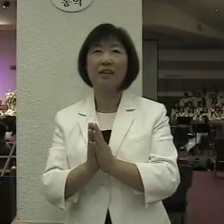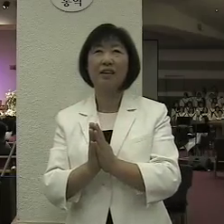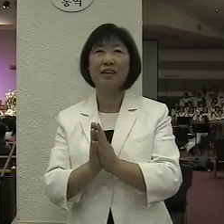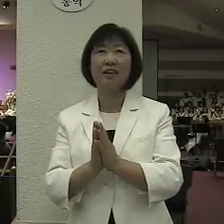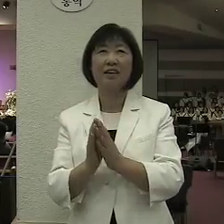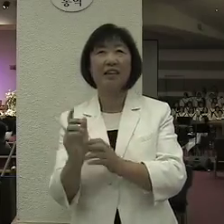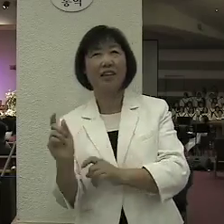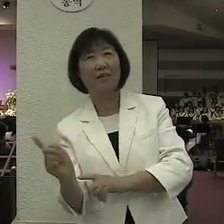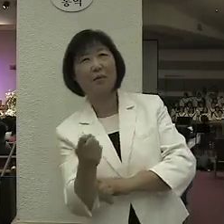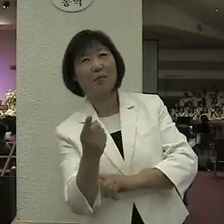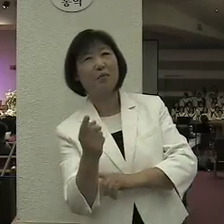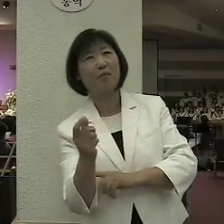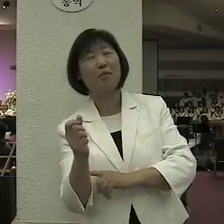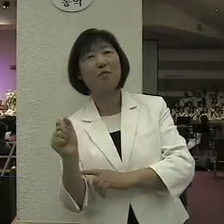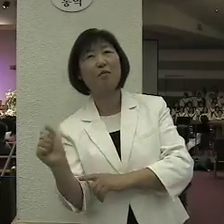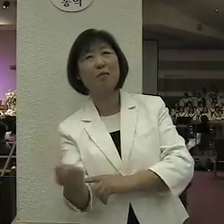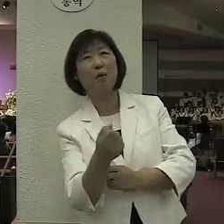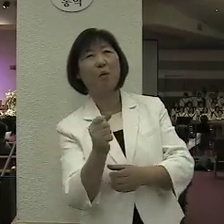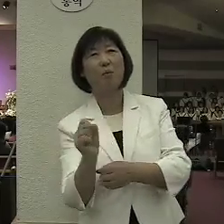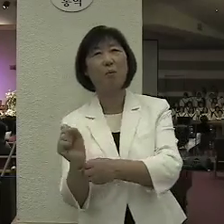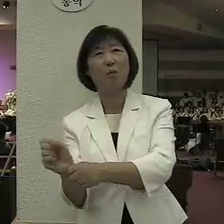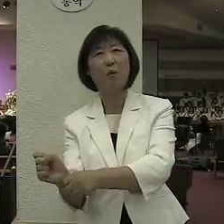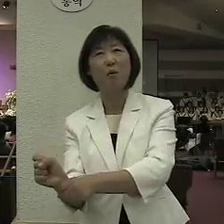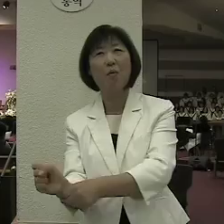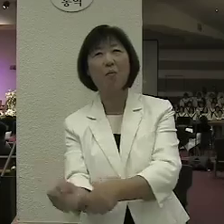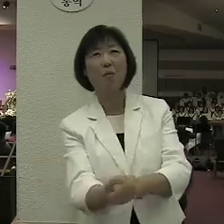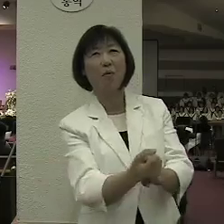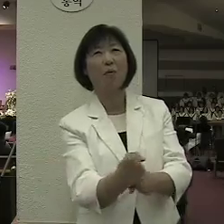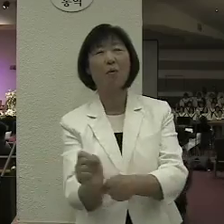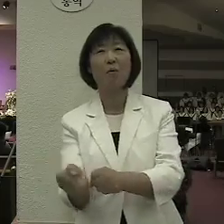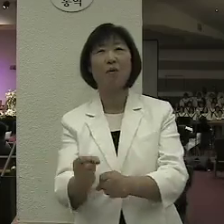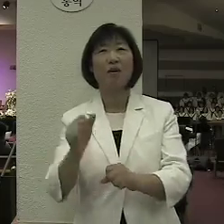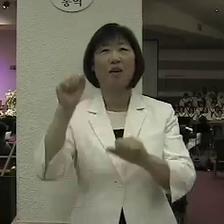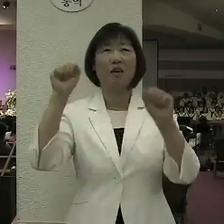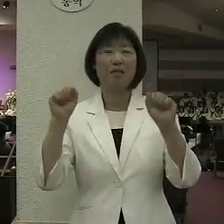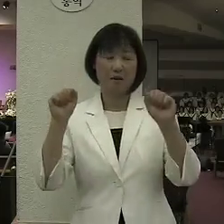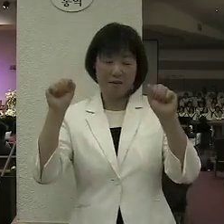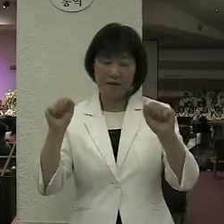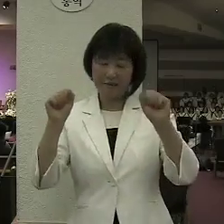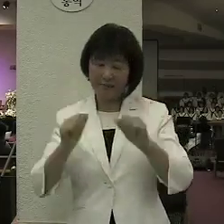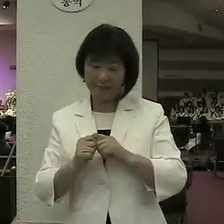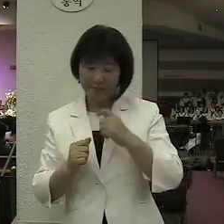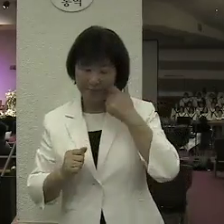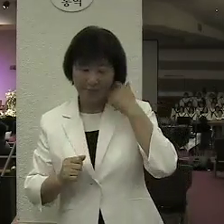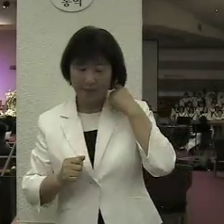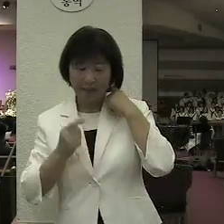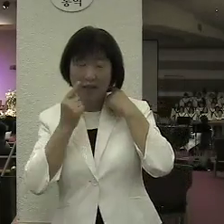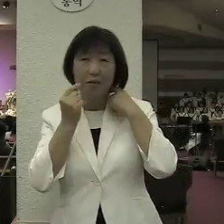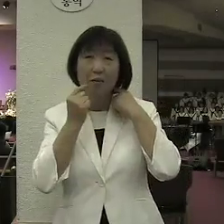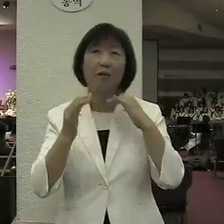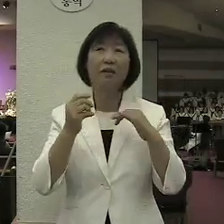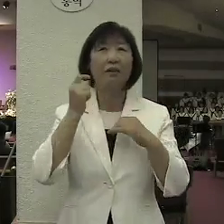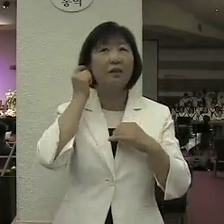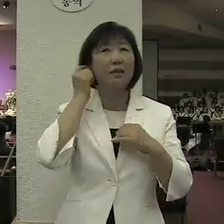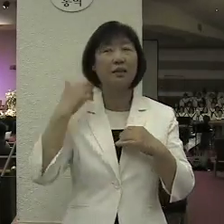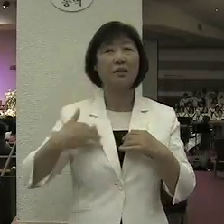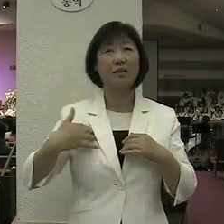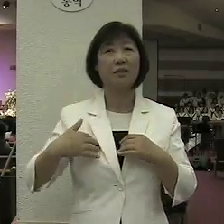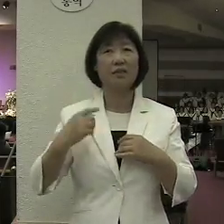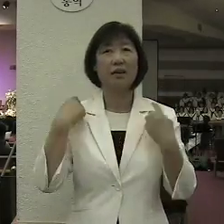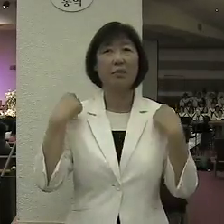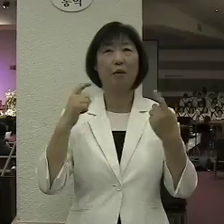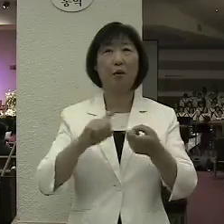성도님이 우리 가족들하고 가서 티켓을 보내봤더라. 근데 어떡합니까? 저는 기도하고 싶었어요. 저는 남아서